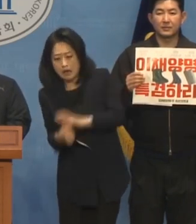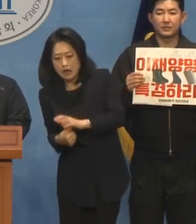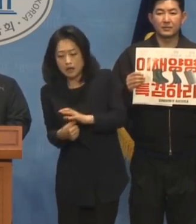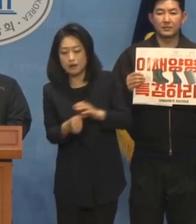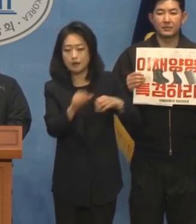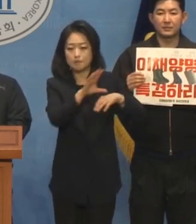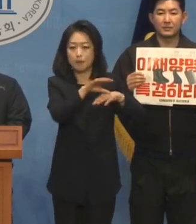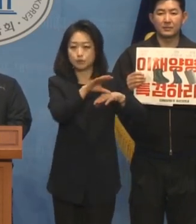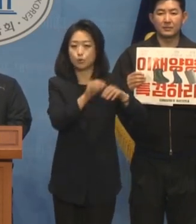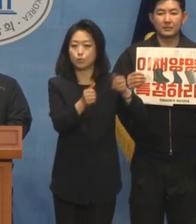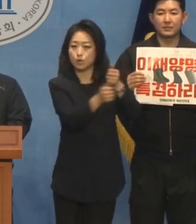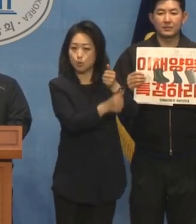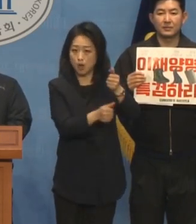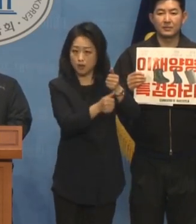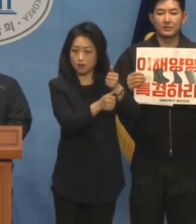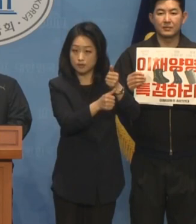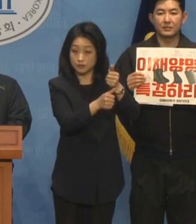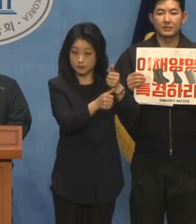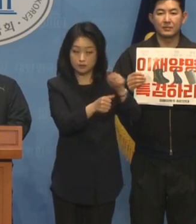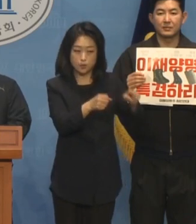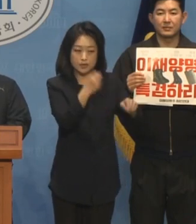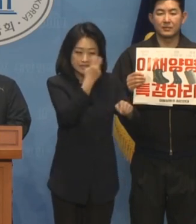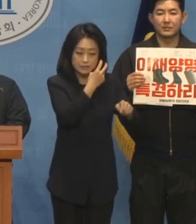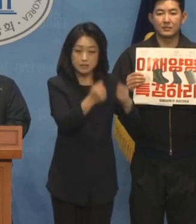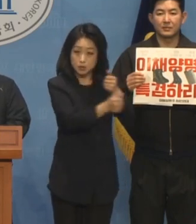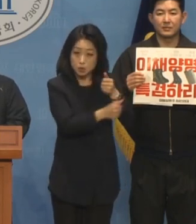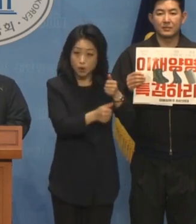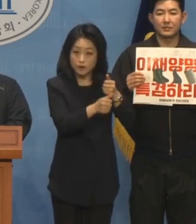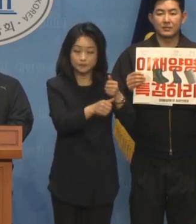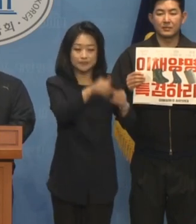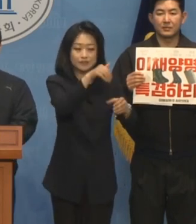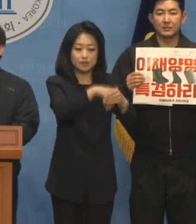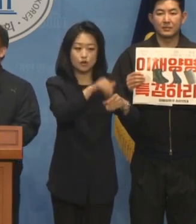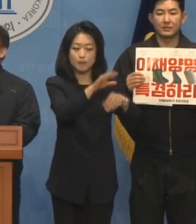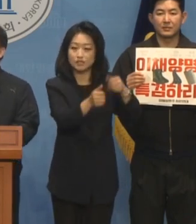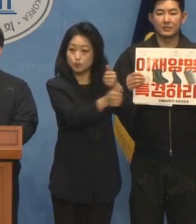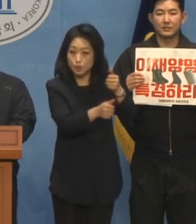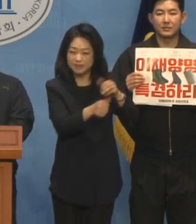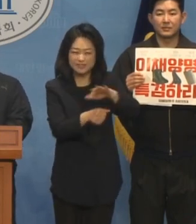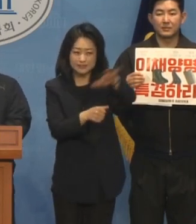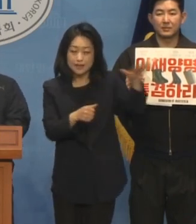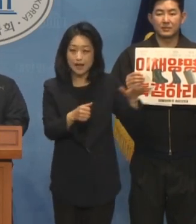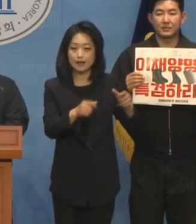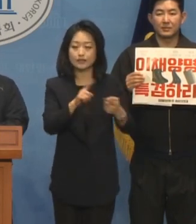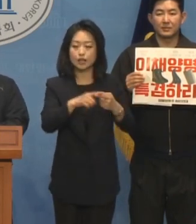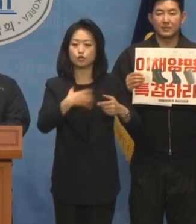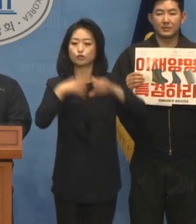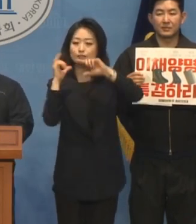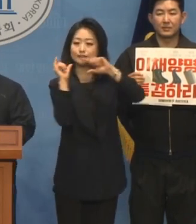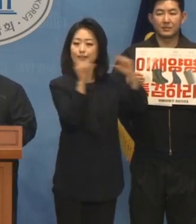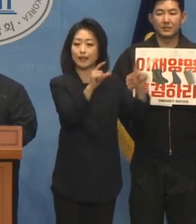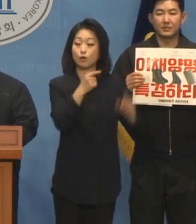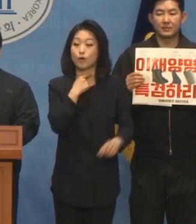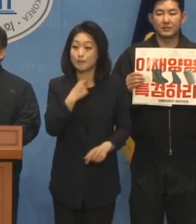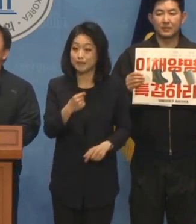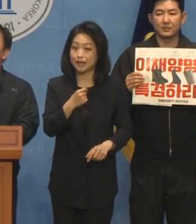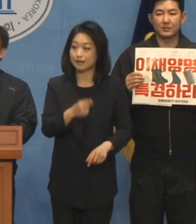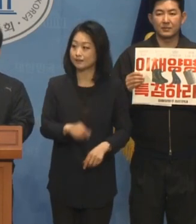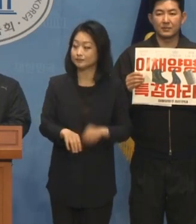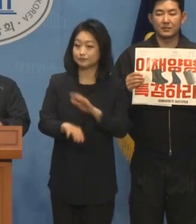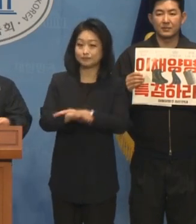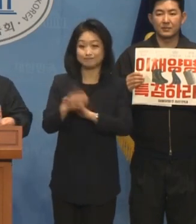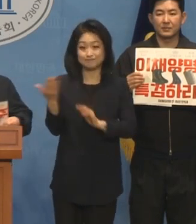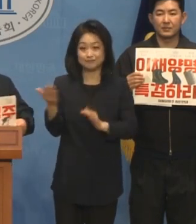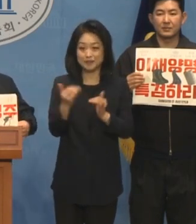방심이 또 방통이 특히 선방이 최근에 선방에 대한 강력한 규탄 기자 를 진행할 거 합니다 맨 오른쪽에